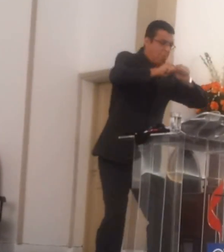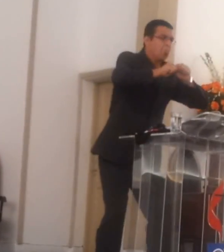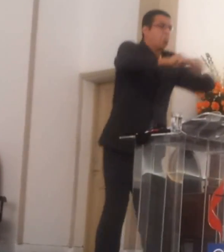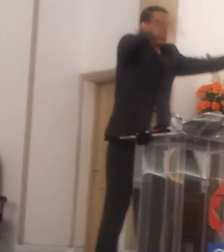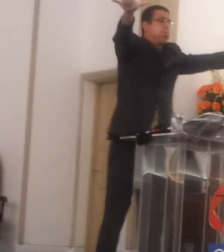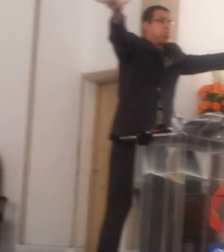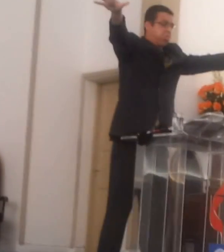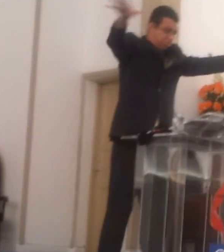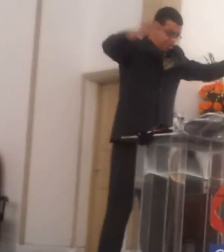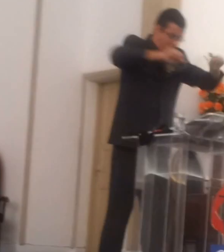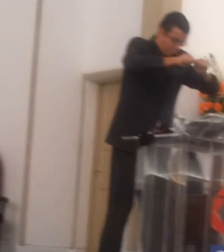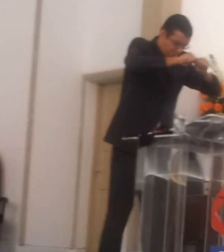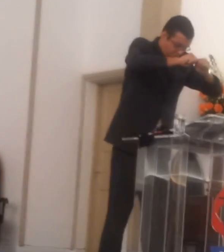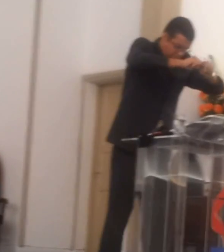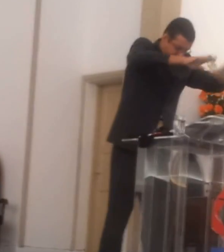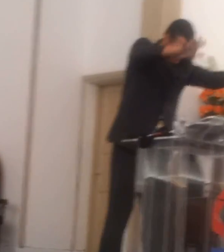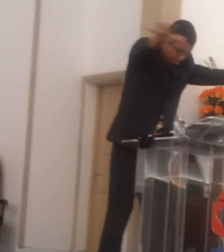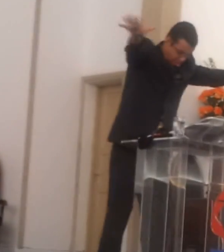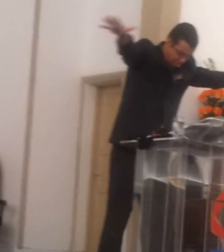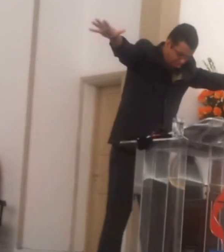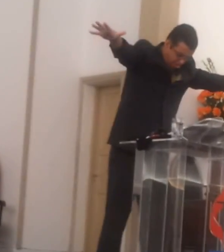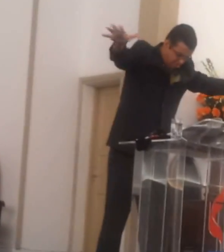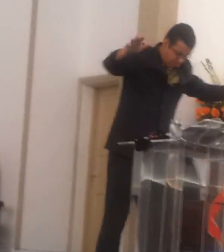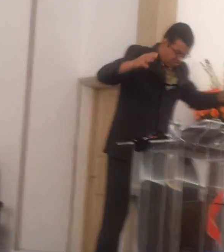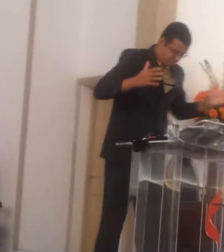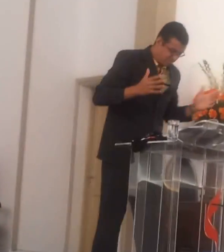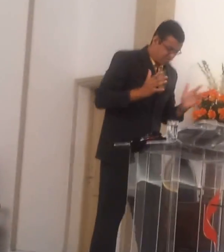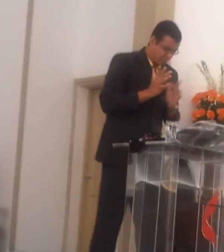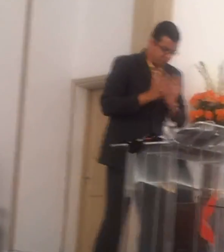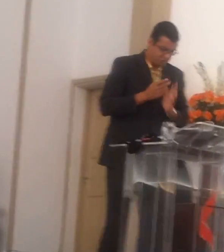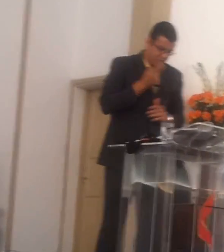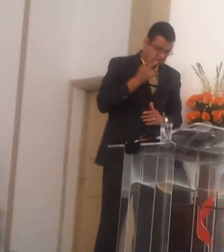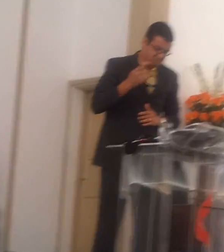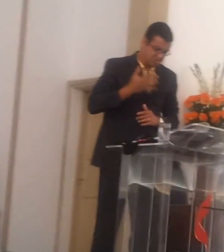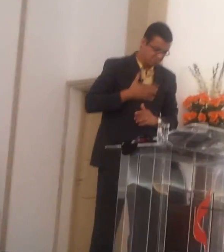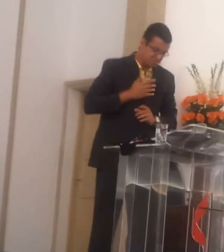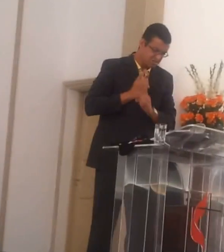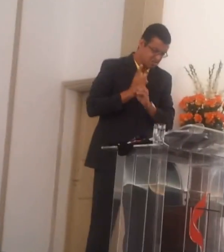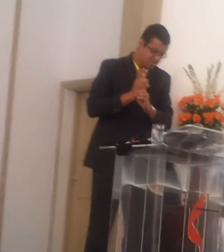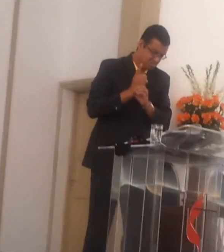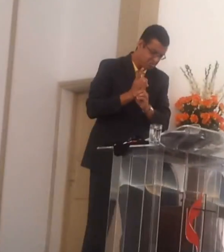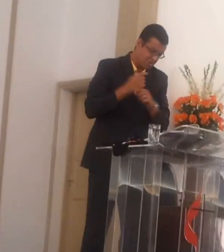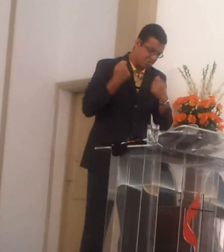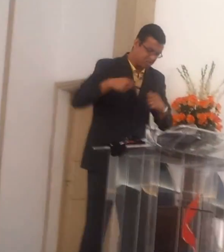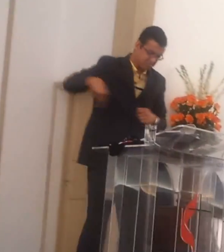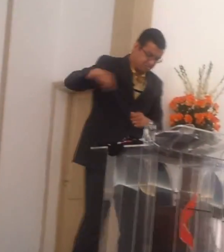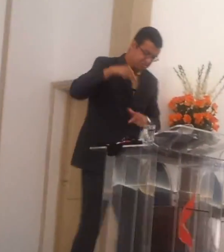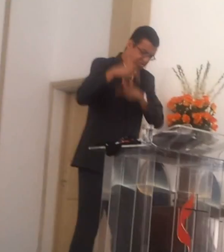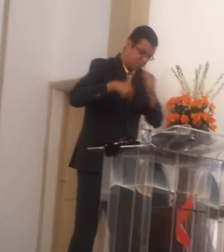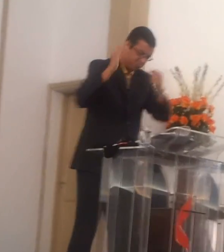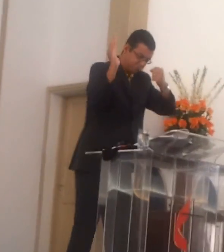ouviu que a pessoa ali, que era multidão, Jesus vendo aquela multidão, e Jesus falou assim: olha, os seus discípulos, vocês